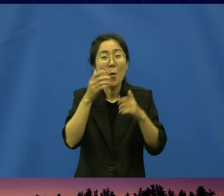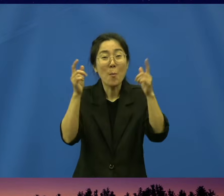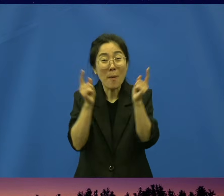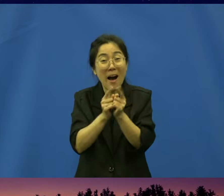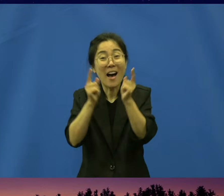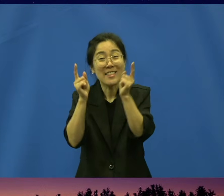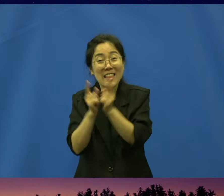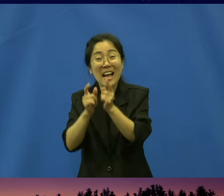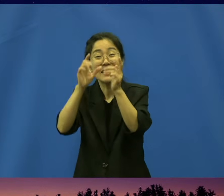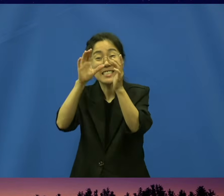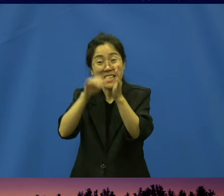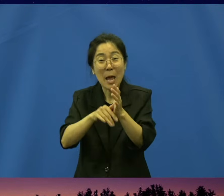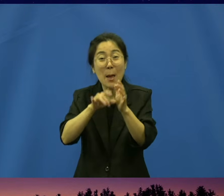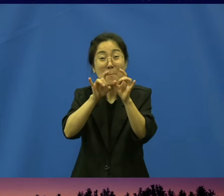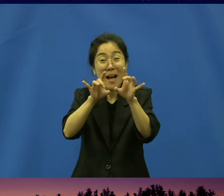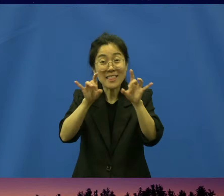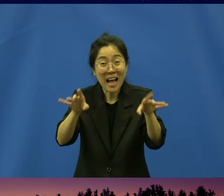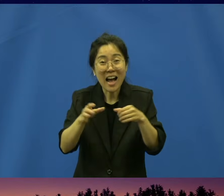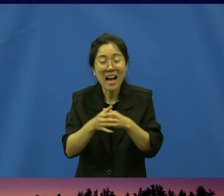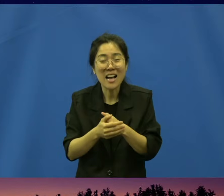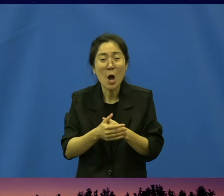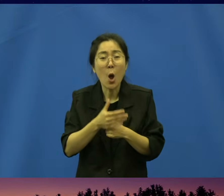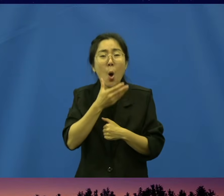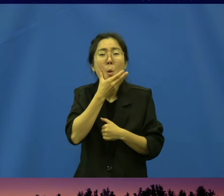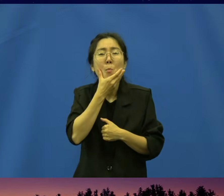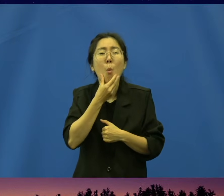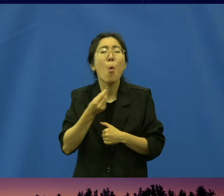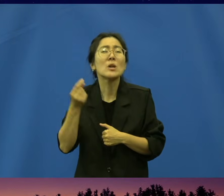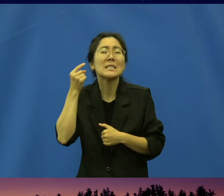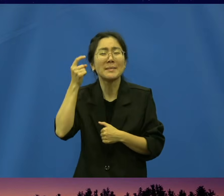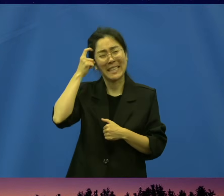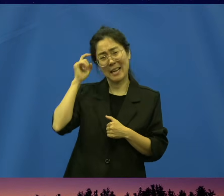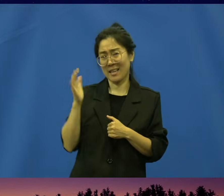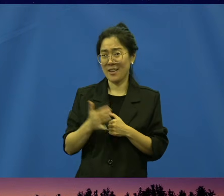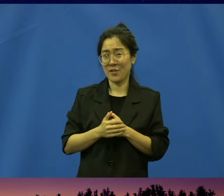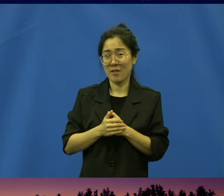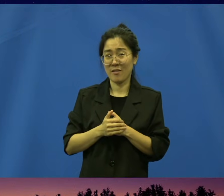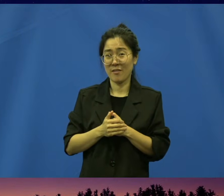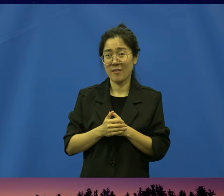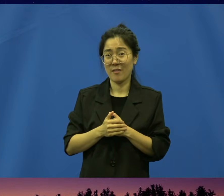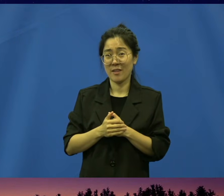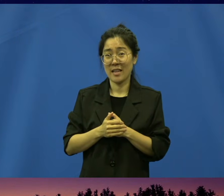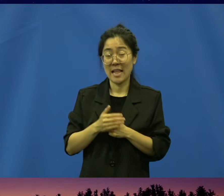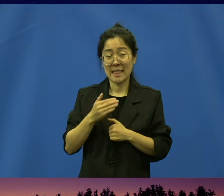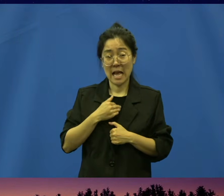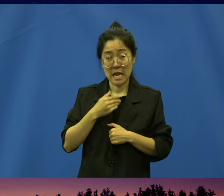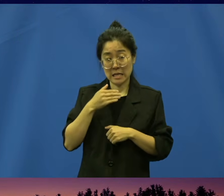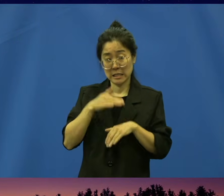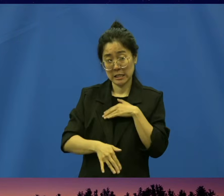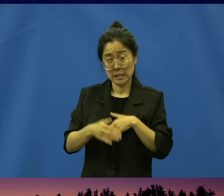내용들로 가지고 있으면서 서로 인정한다면 이런 연합은 얼마든지 가능한 것입니다.